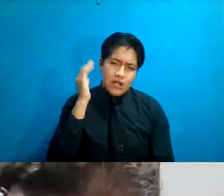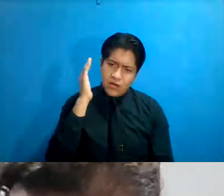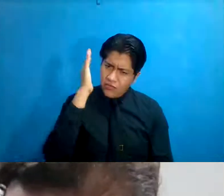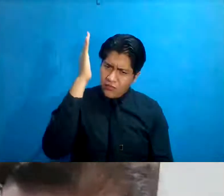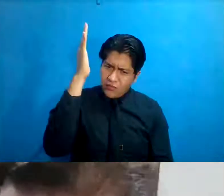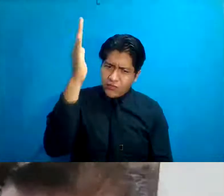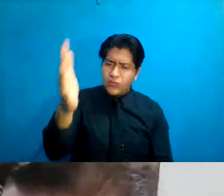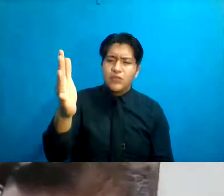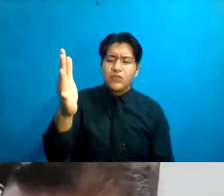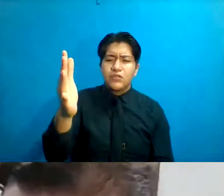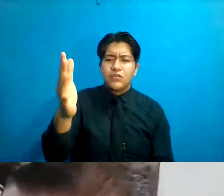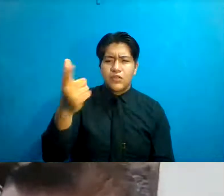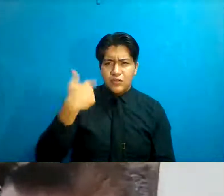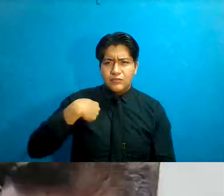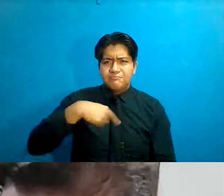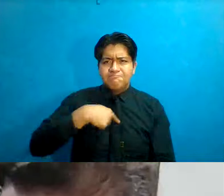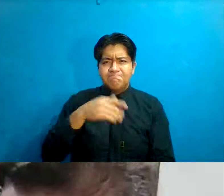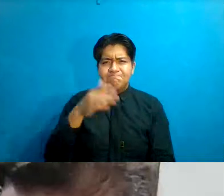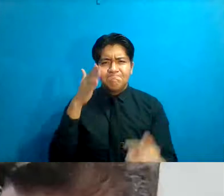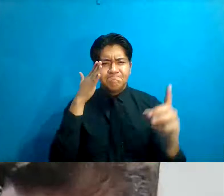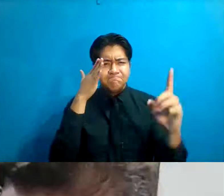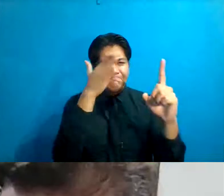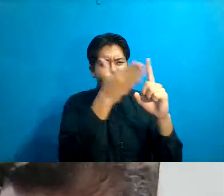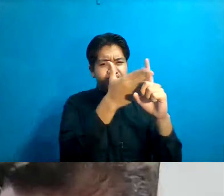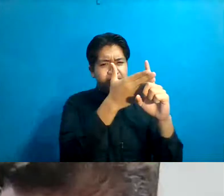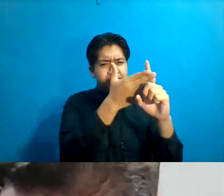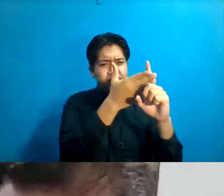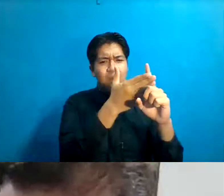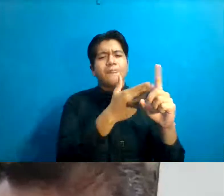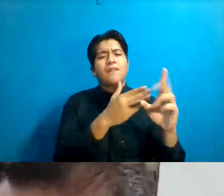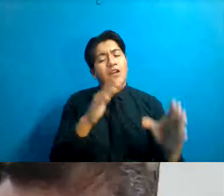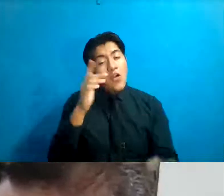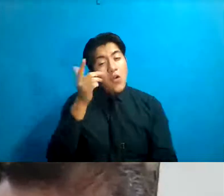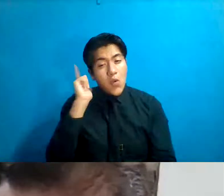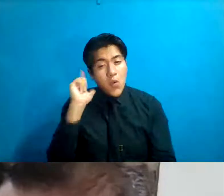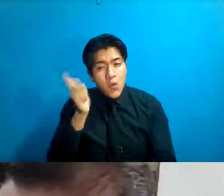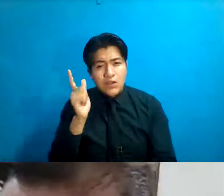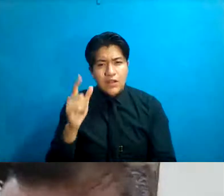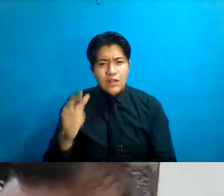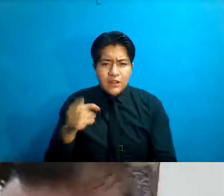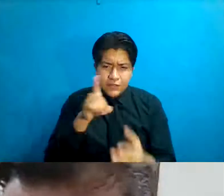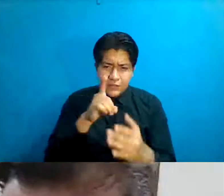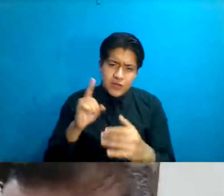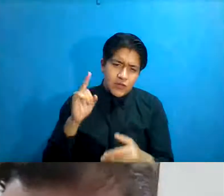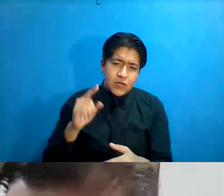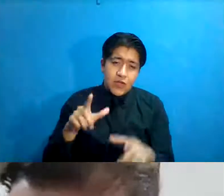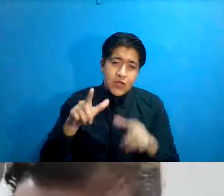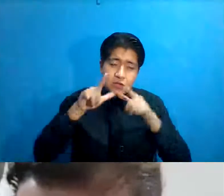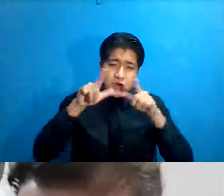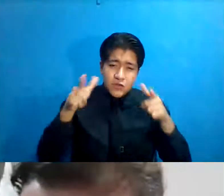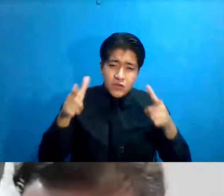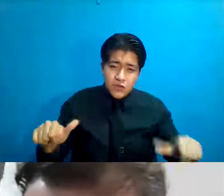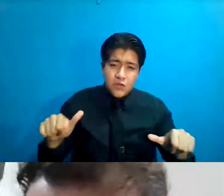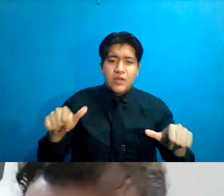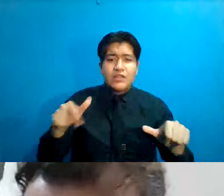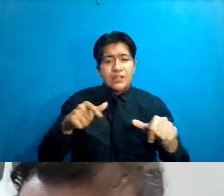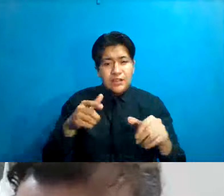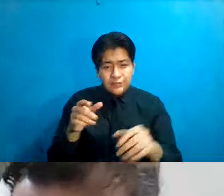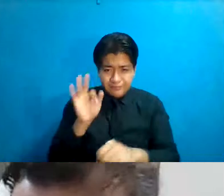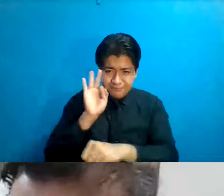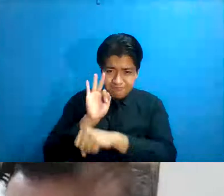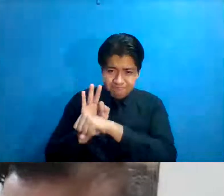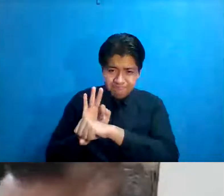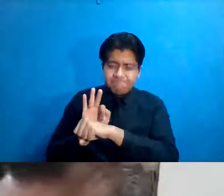línea y realmente poder ser, en su momento, ser un defensor de los derechos lingüísticos y de las personas.